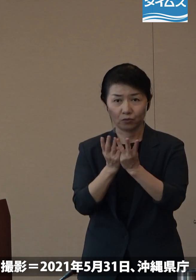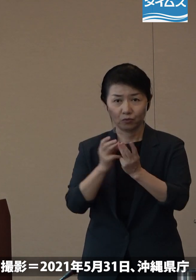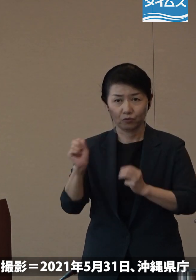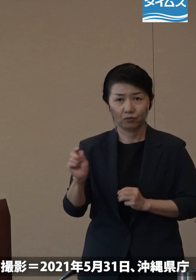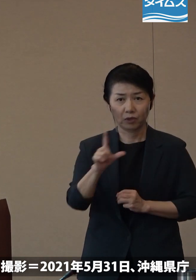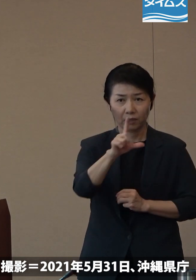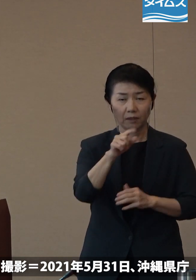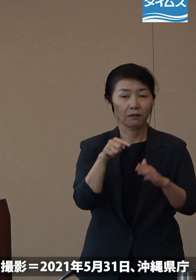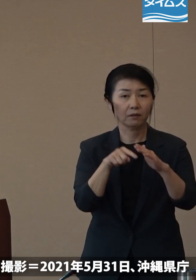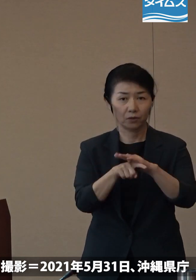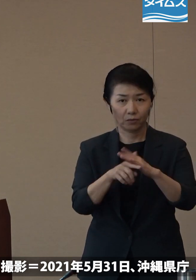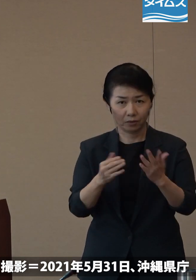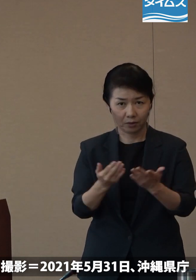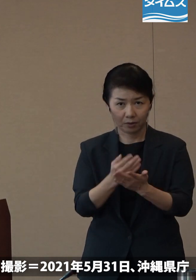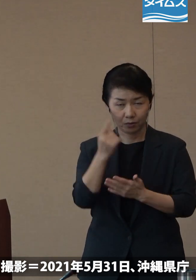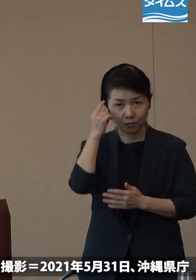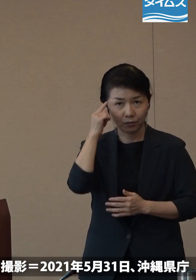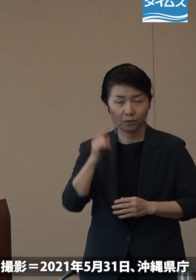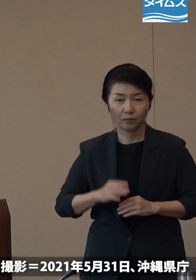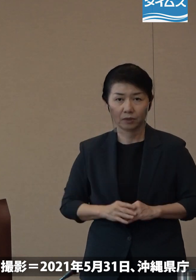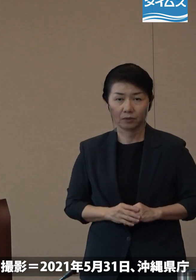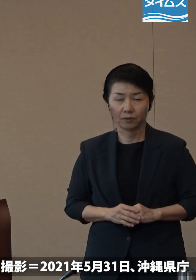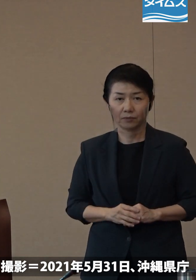ているのだというように思います。